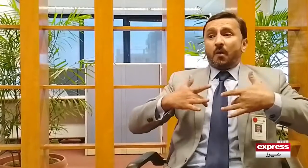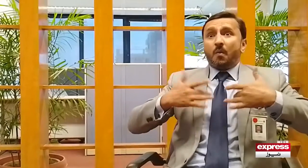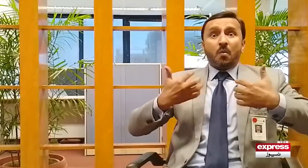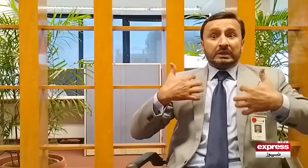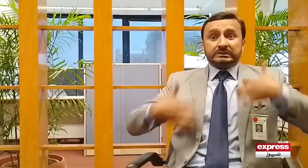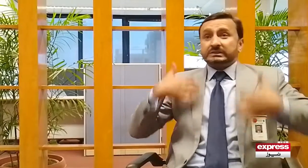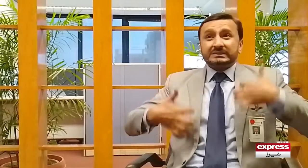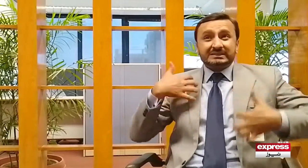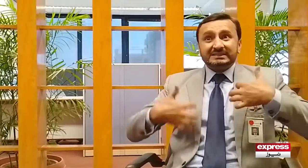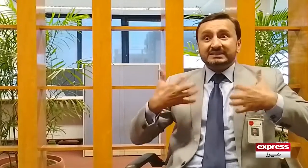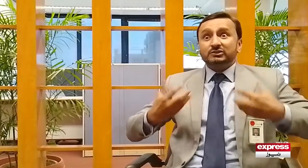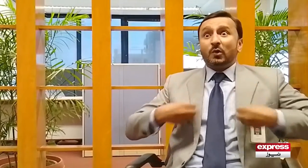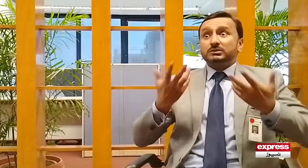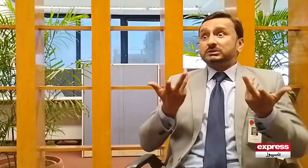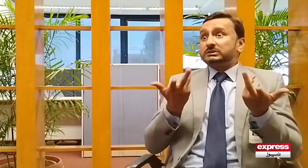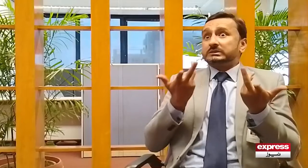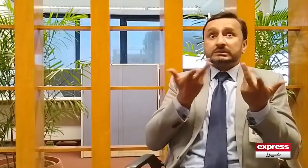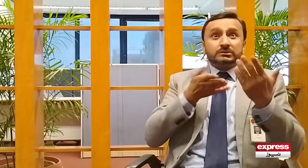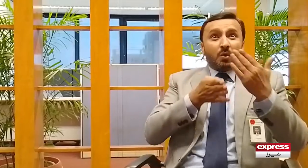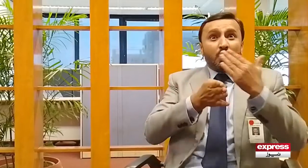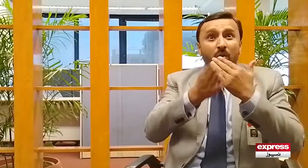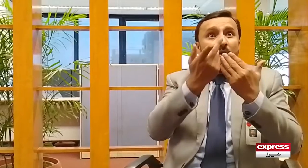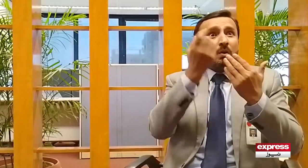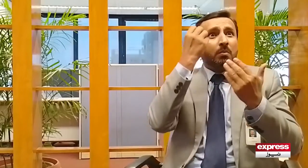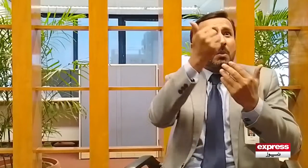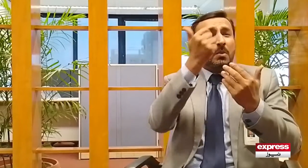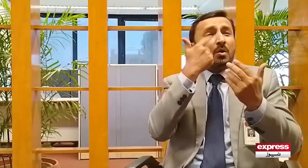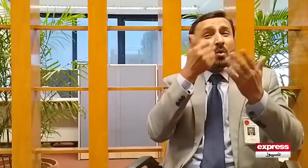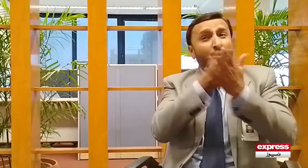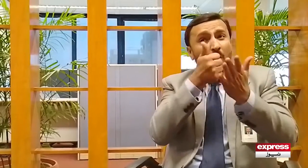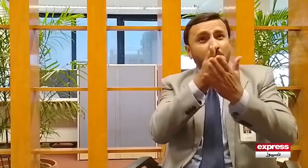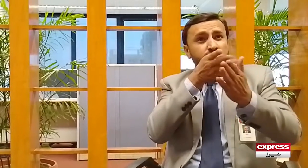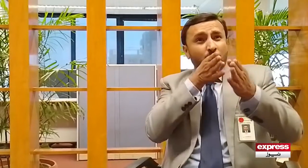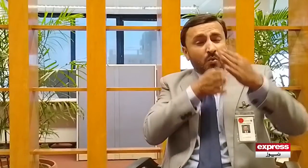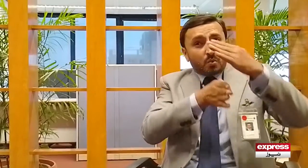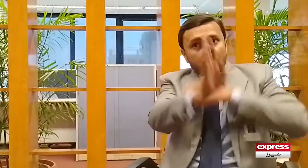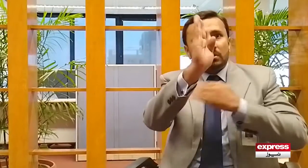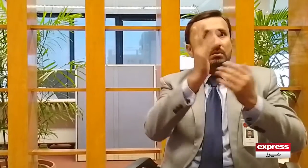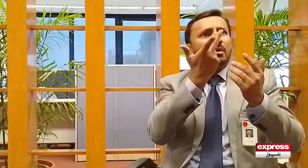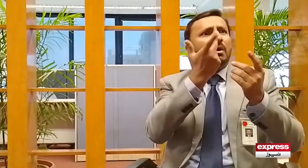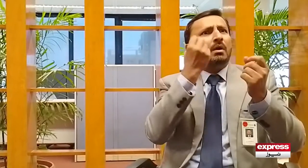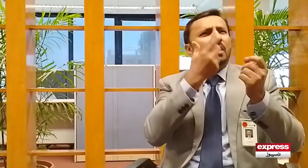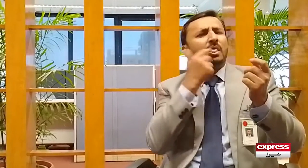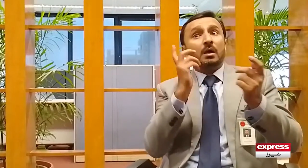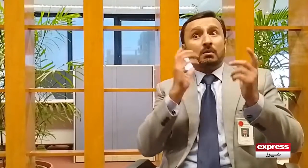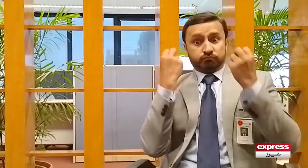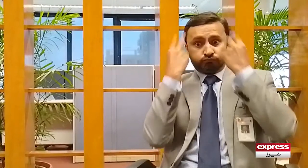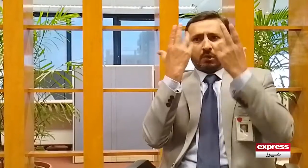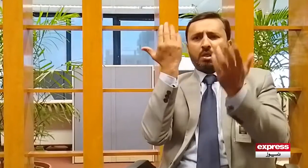और बीइंग अ डेफ पर्सन मैं वॉइस कॉल तो नहीं कर पा रहा था, तो उस वजह से मैं हमेशा मैसेजेस करूँ, किसी का नंबर मिल गया, या फिर मैं बहुत सारे हियरिंग लोगों को